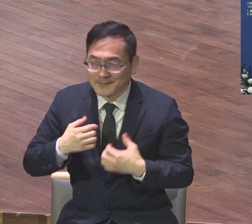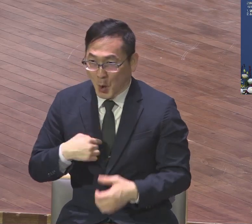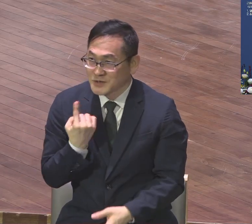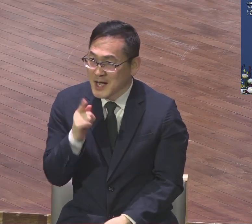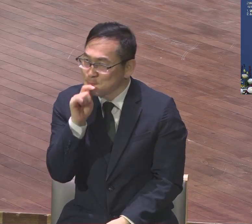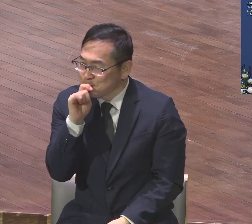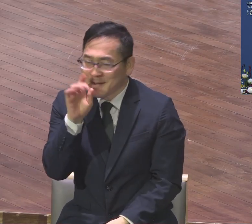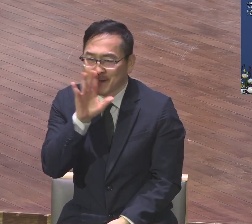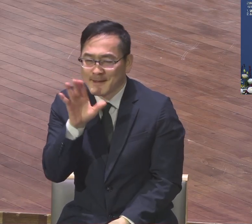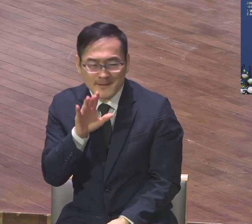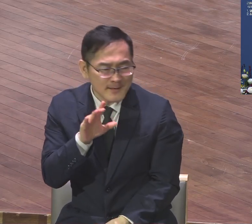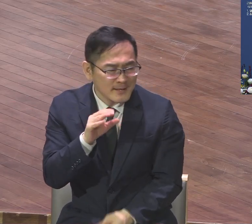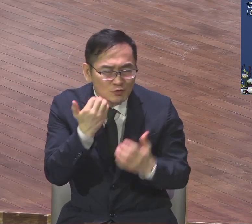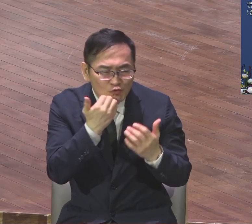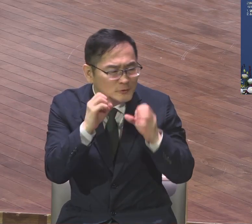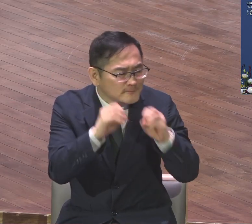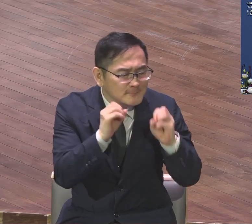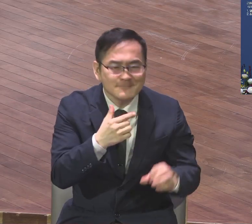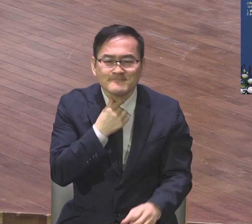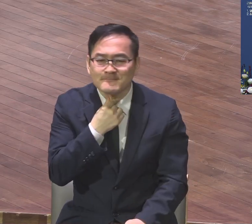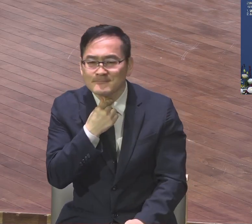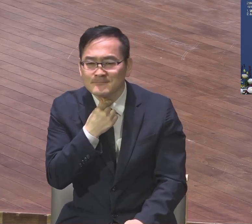은혜를, 이걸 내가 나눠야 되겠는데.